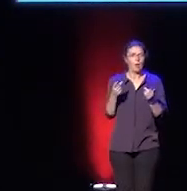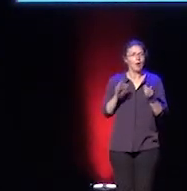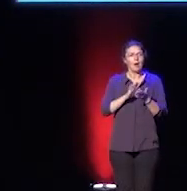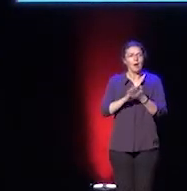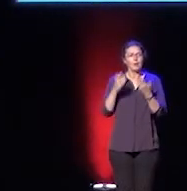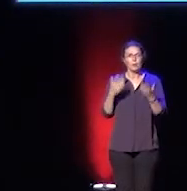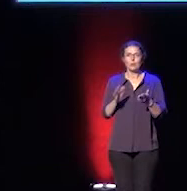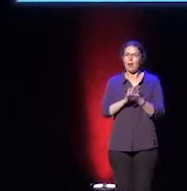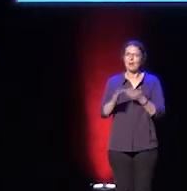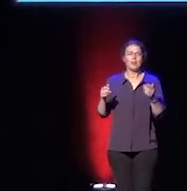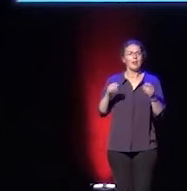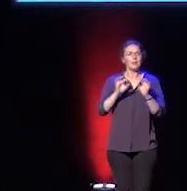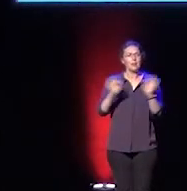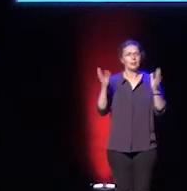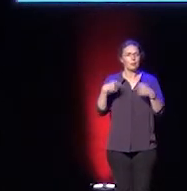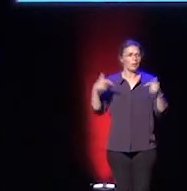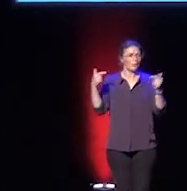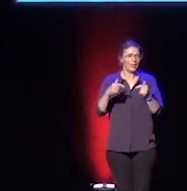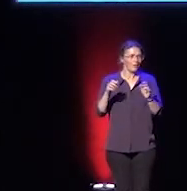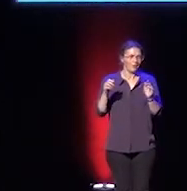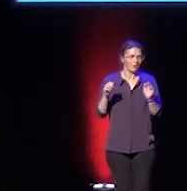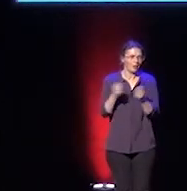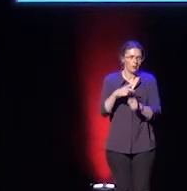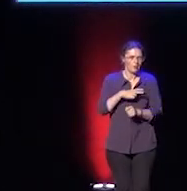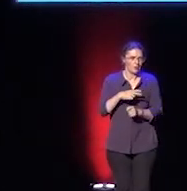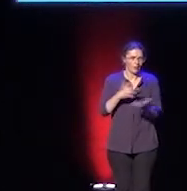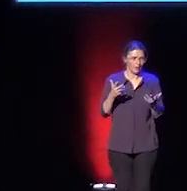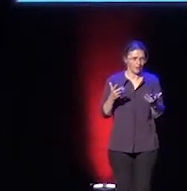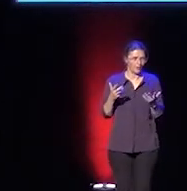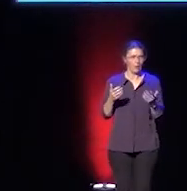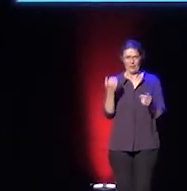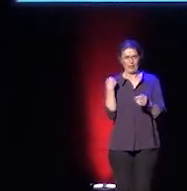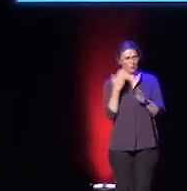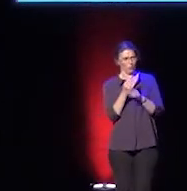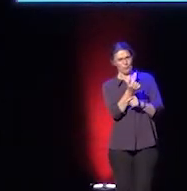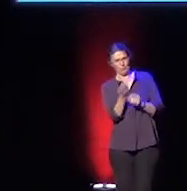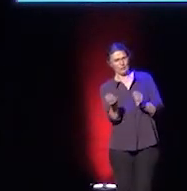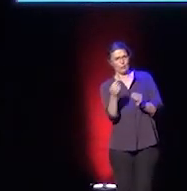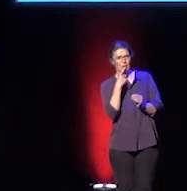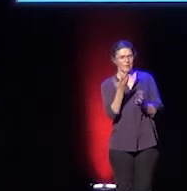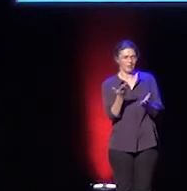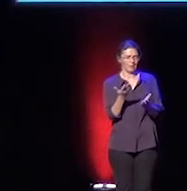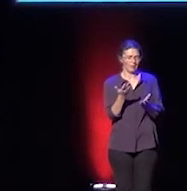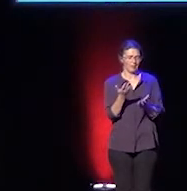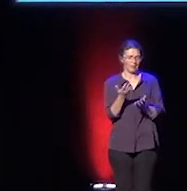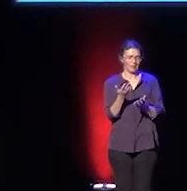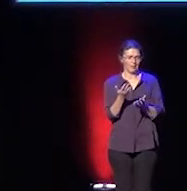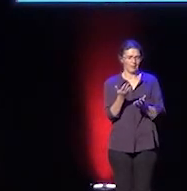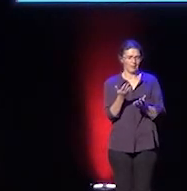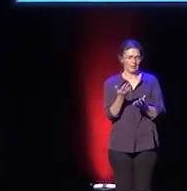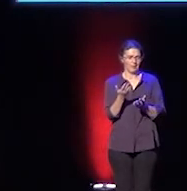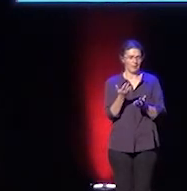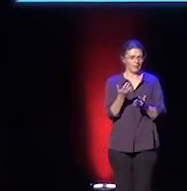Verbesserungen in der Pflege zu erwarten. Und all das, was dazu gesagt worden ist, ist